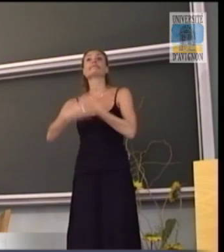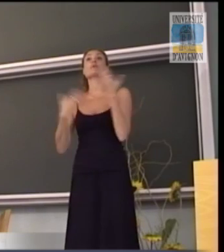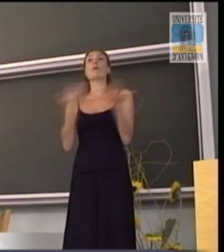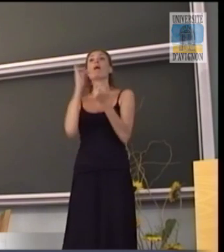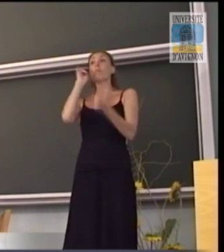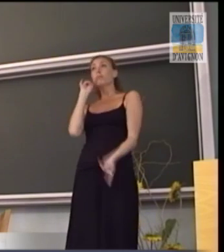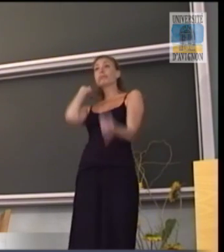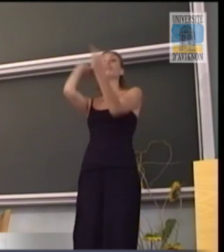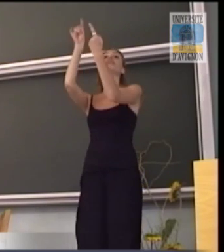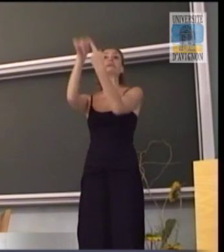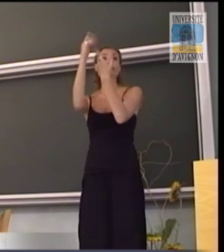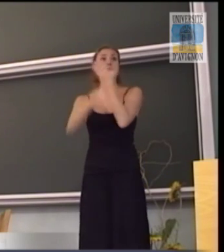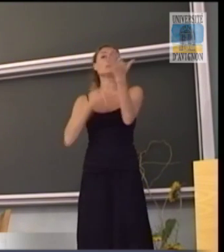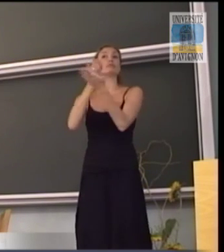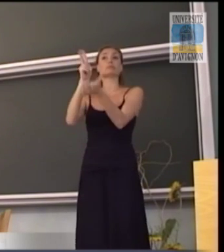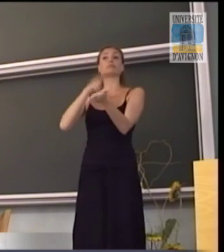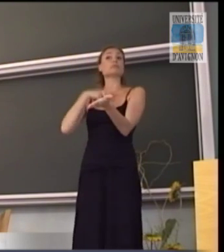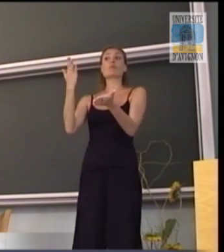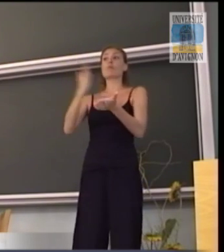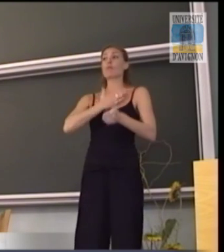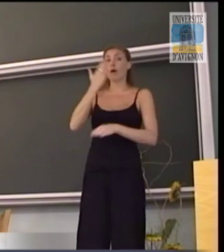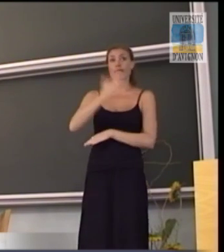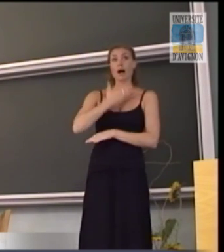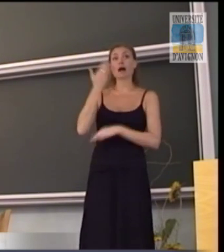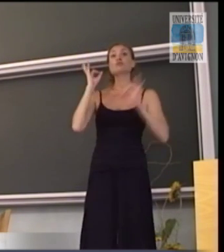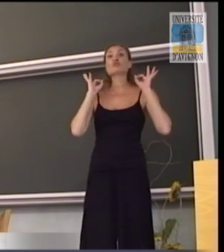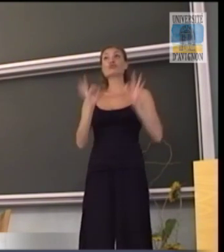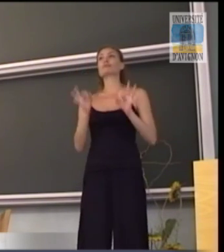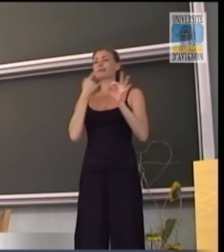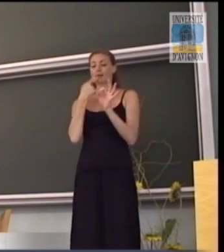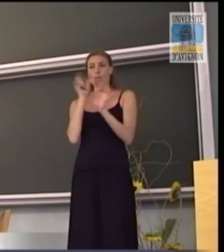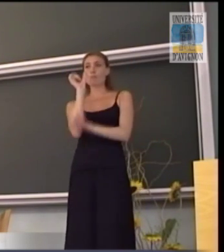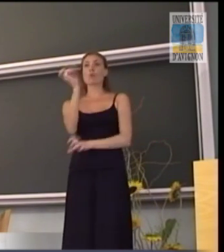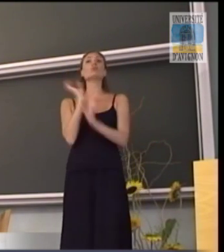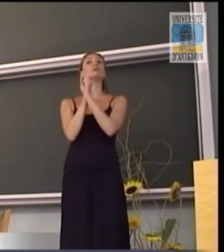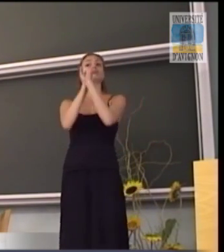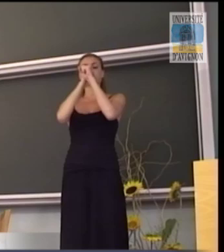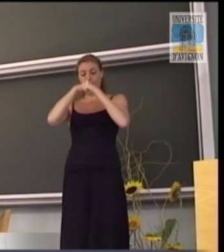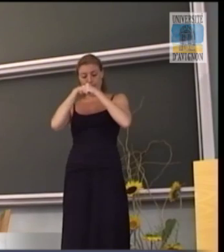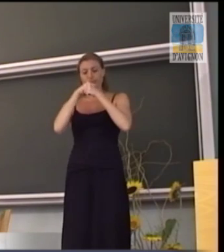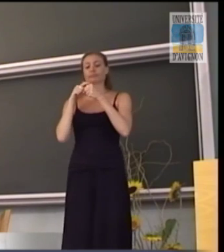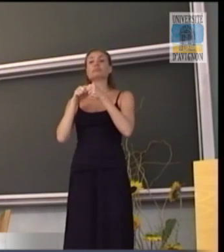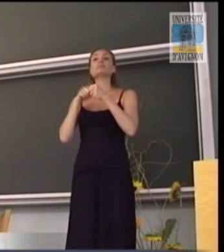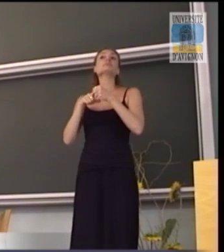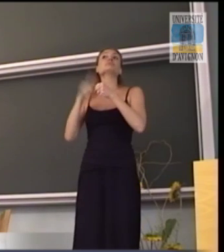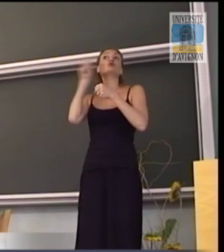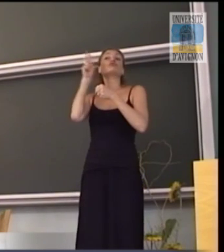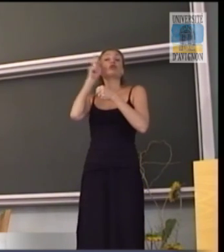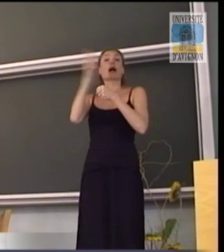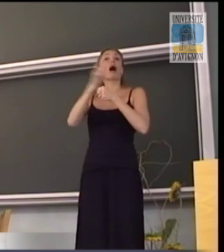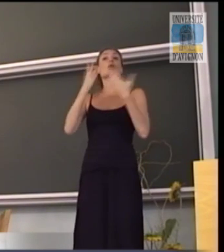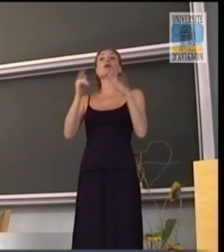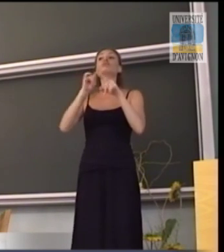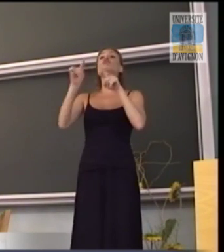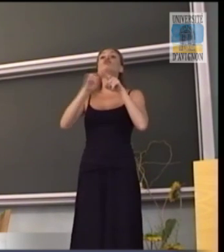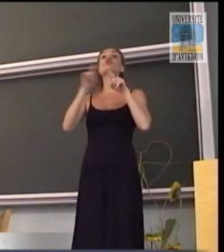but. Et je me suis dit finalement, qu'est-ce qui est secret ? Secret, c'est finalement une chose que l'on connaît, mais qui n'est pas